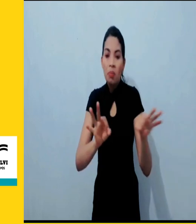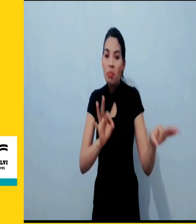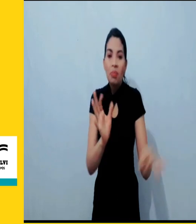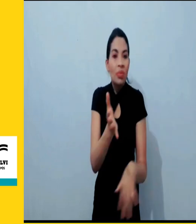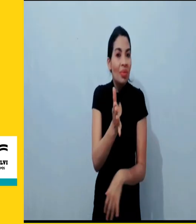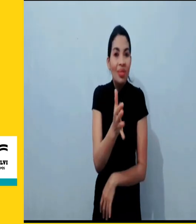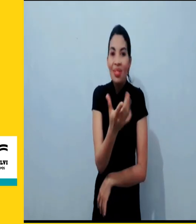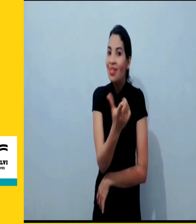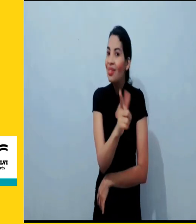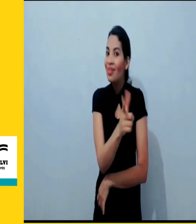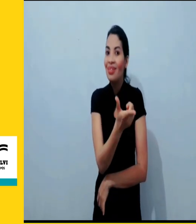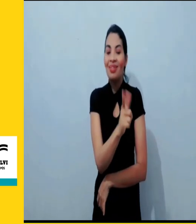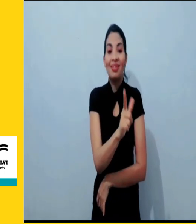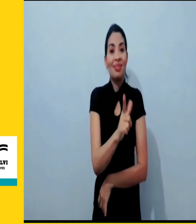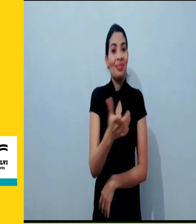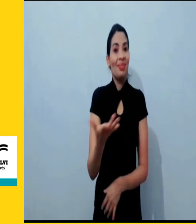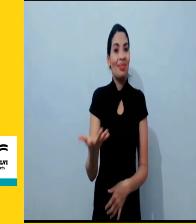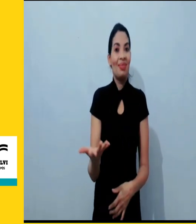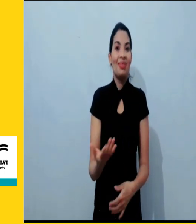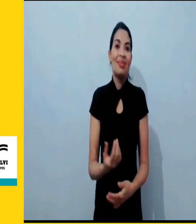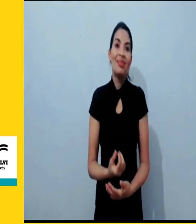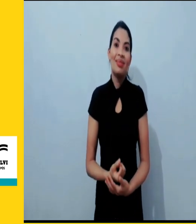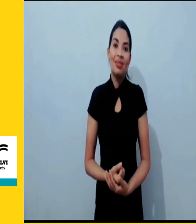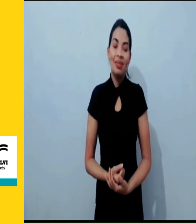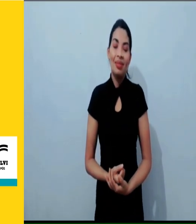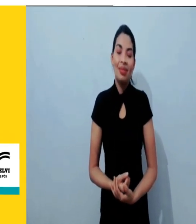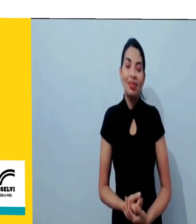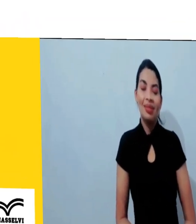alunos com necessidades especiais.